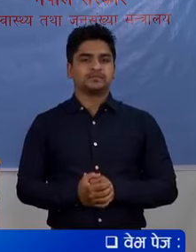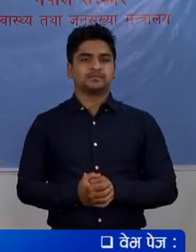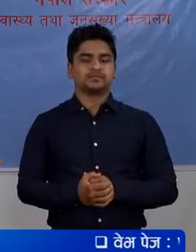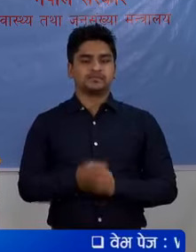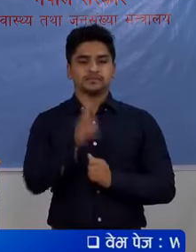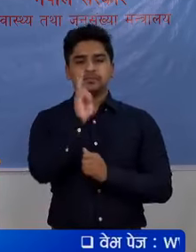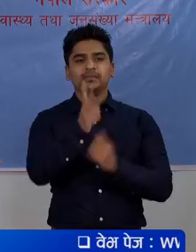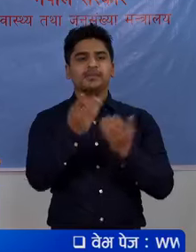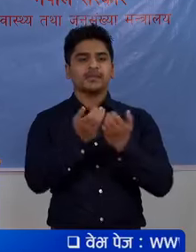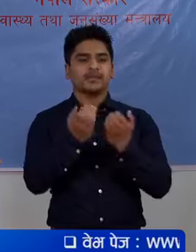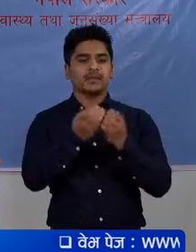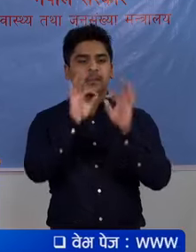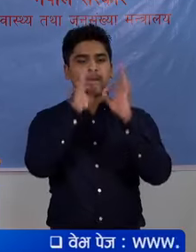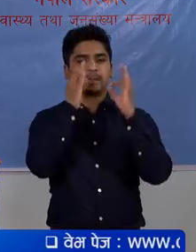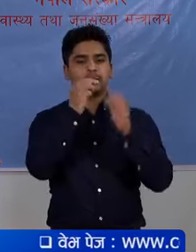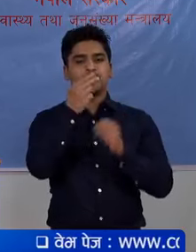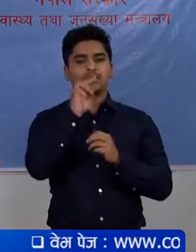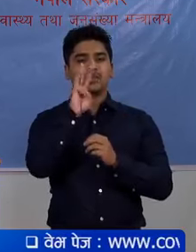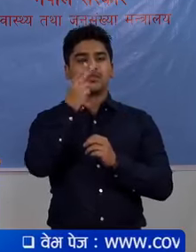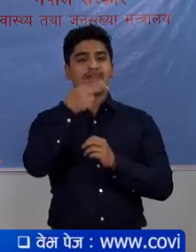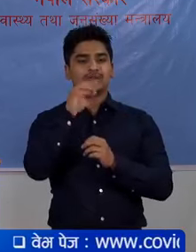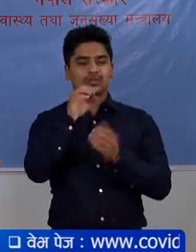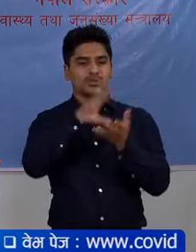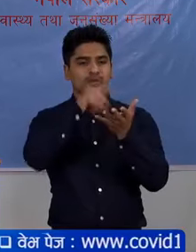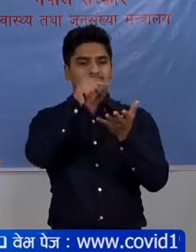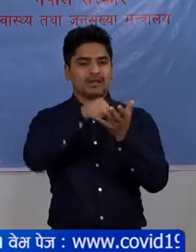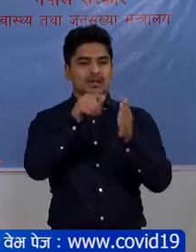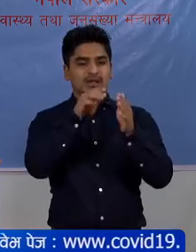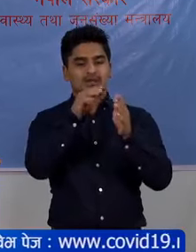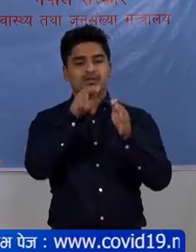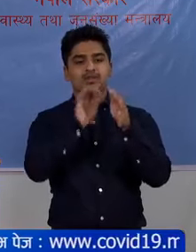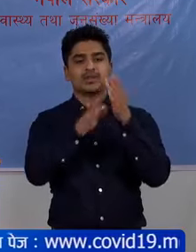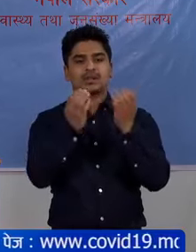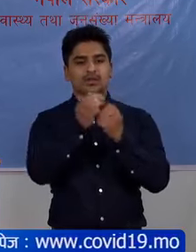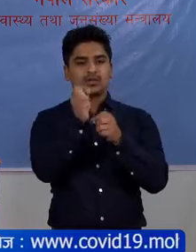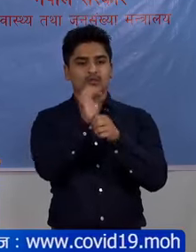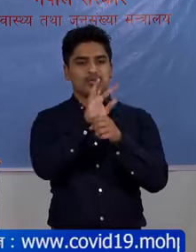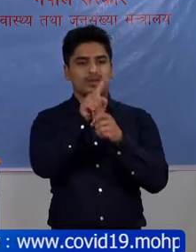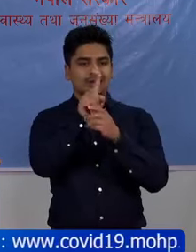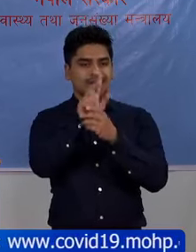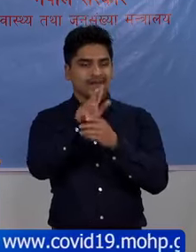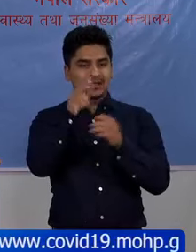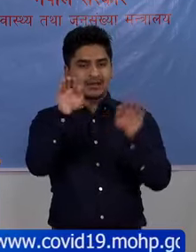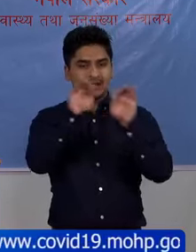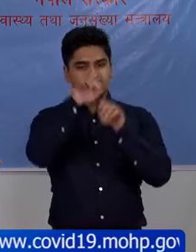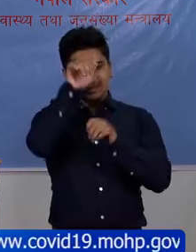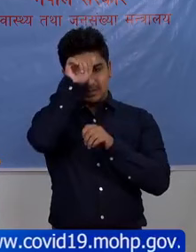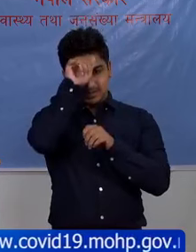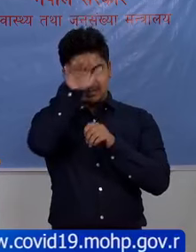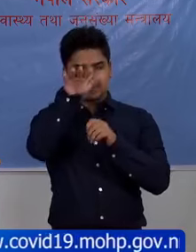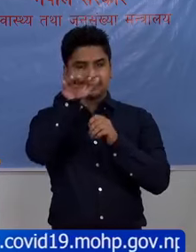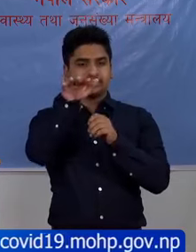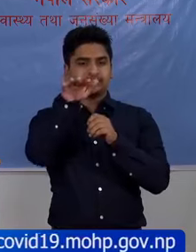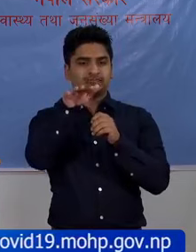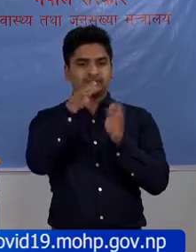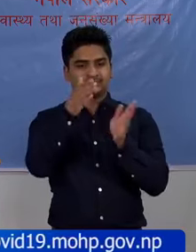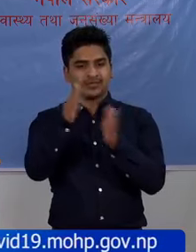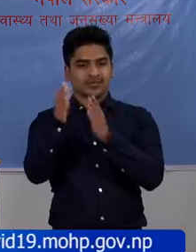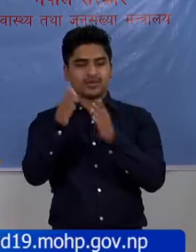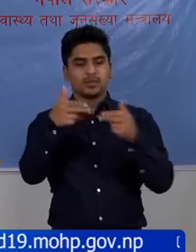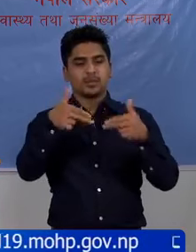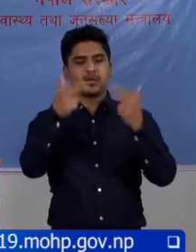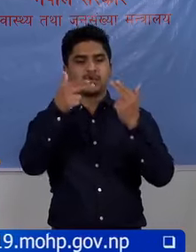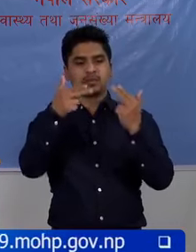तेसे गरी विश्व स्वास्थे संगठन को हेटकवाटले आयोजना गरेको COVID-19 सम्मन्दी इन्फोर्मेशन सेशन को वीडियो